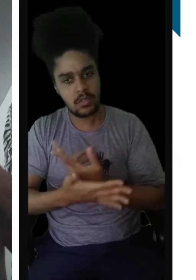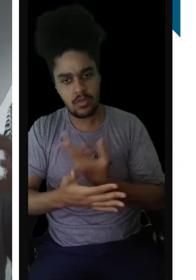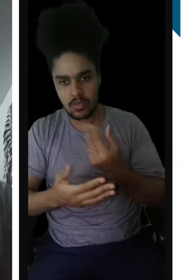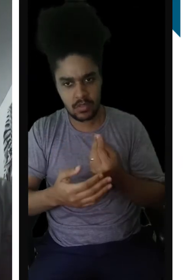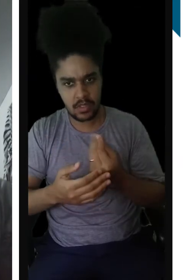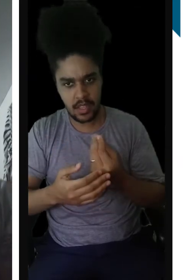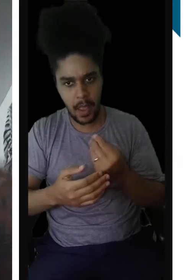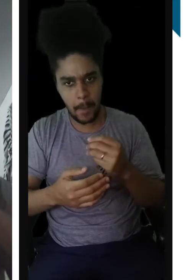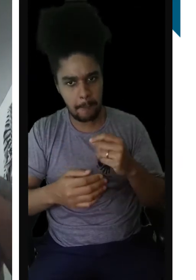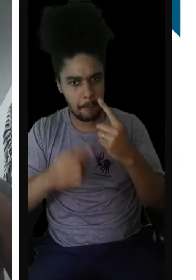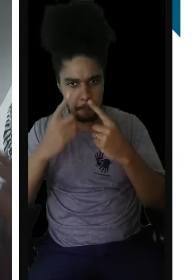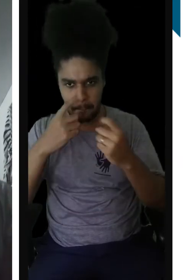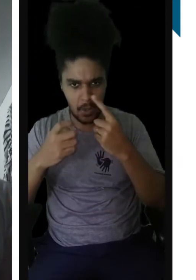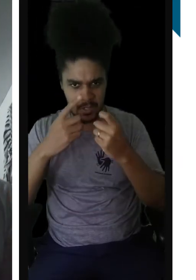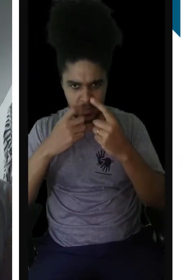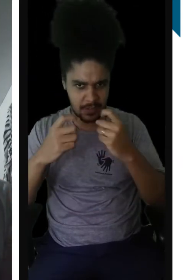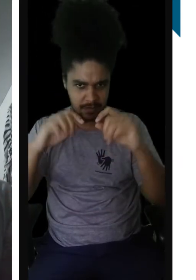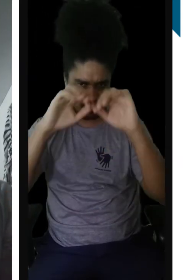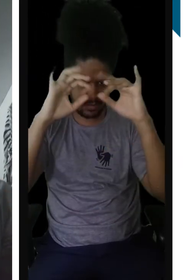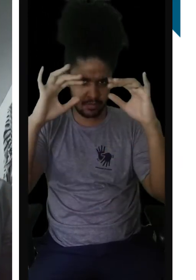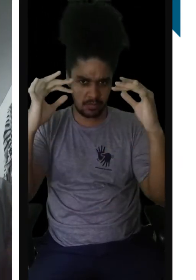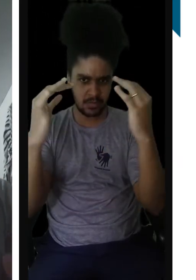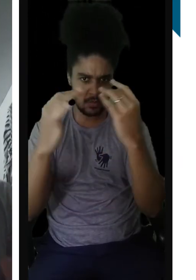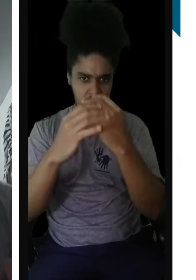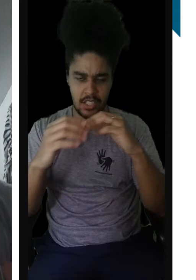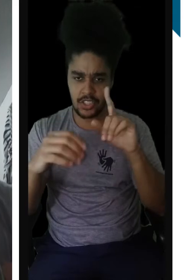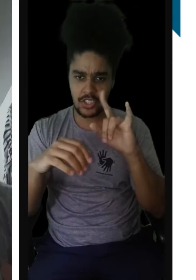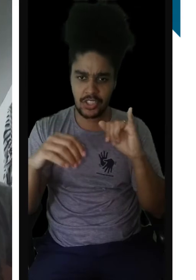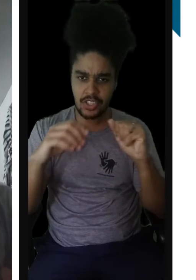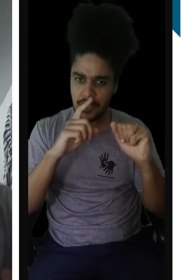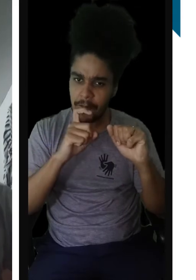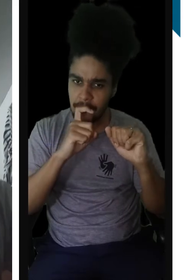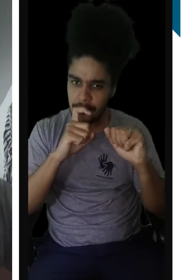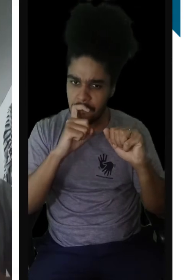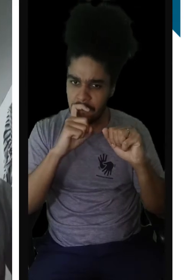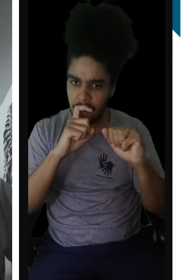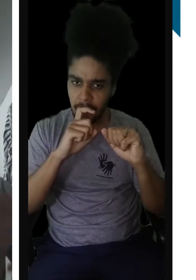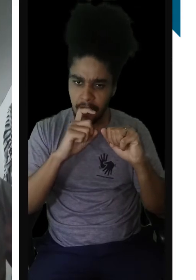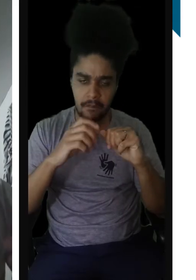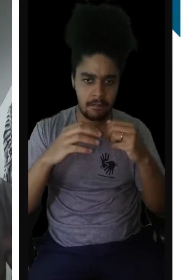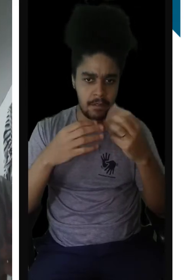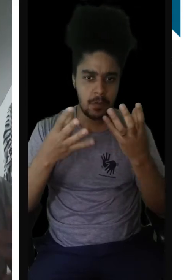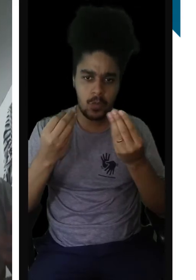Então a poluição fica na baixa atmosfera e é por isso que em dias frios